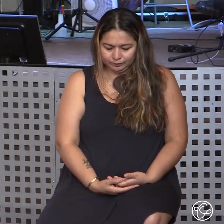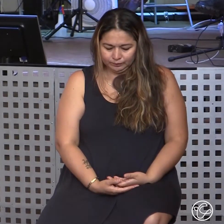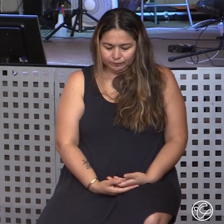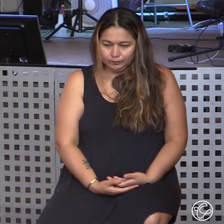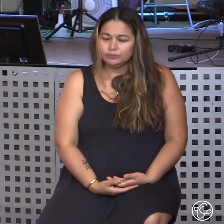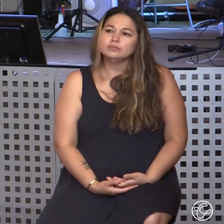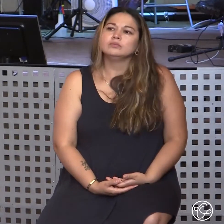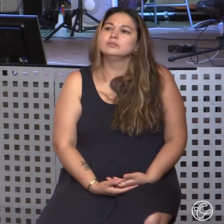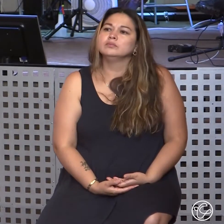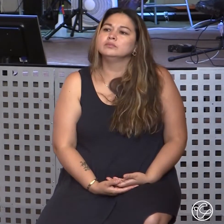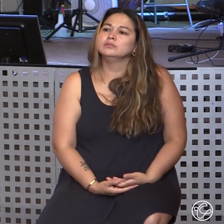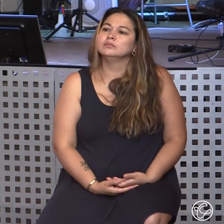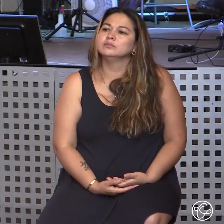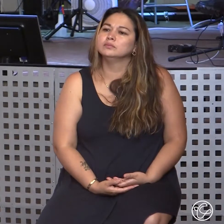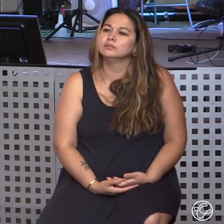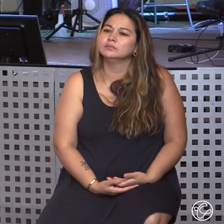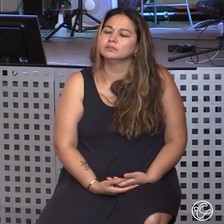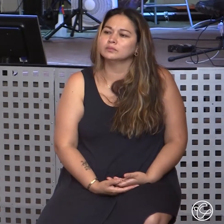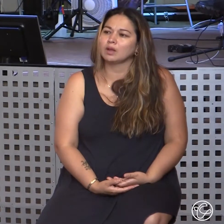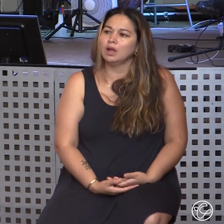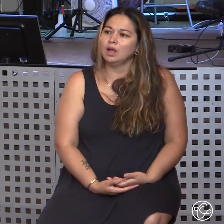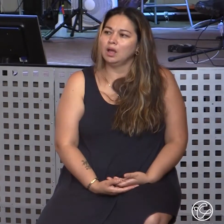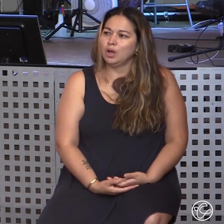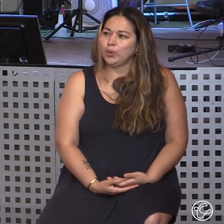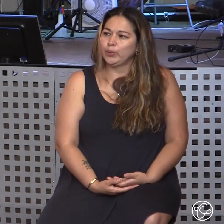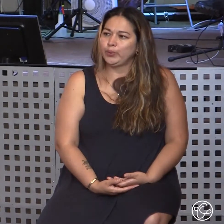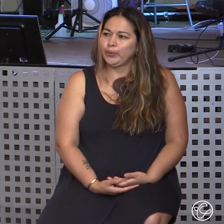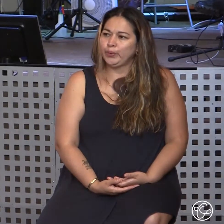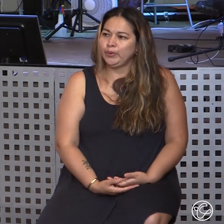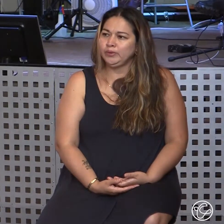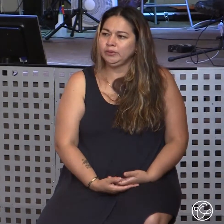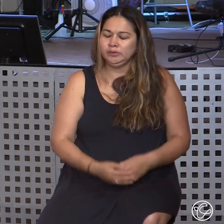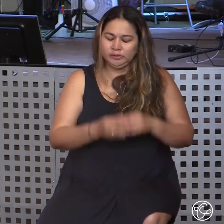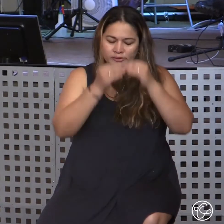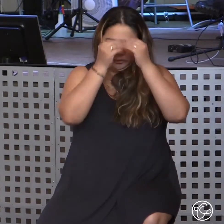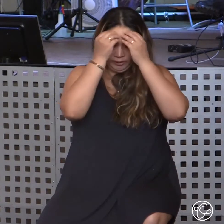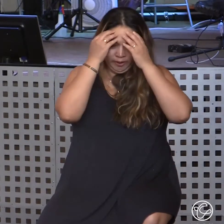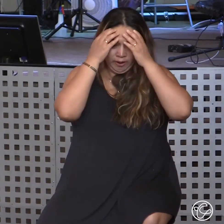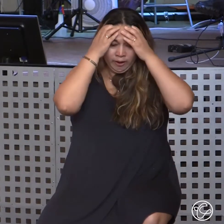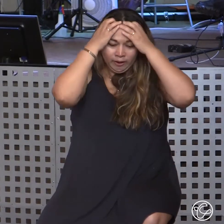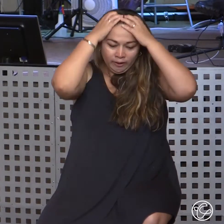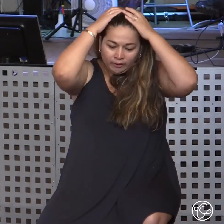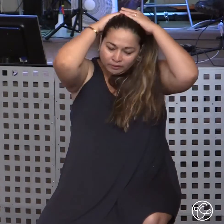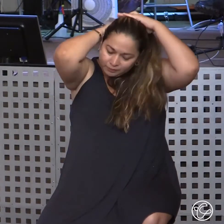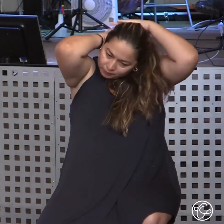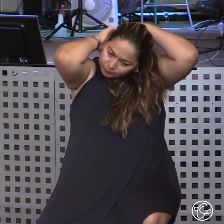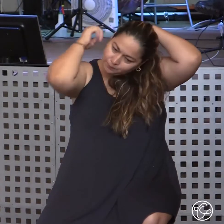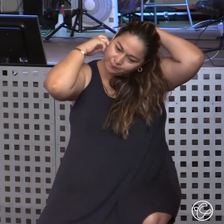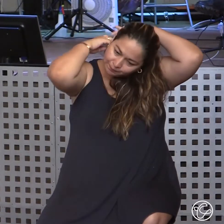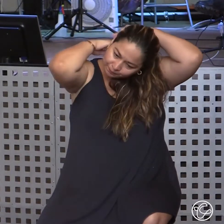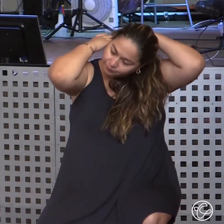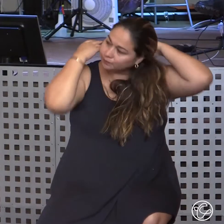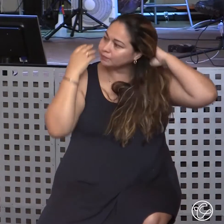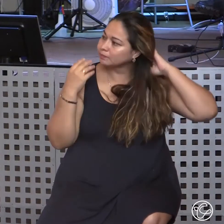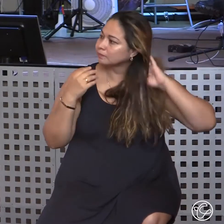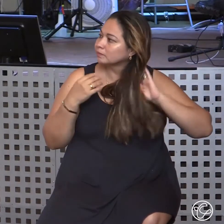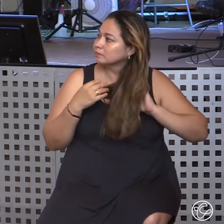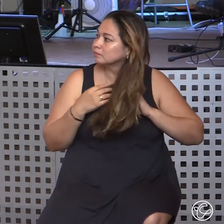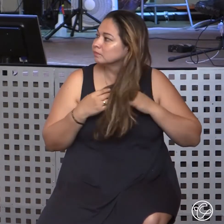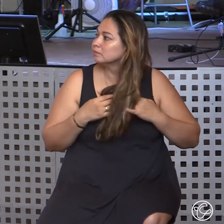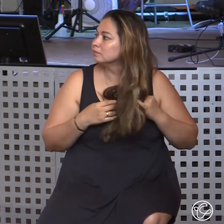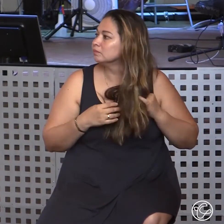Secreto nuestro. Te lo leo con frase. Secreto no es